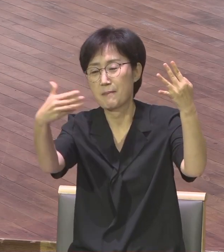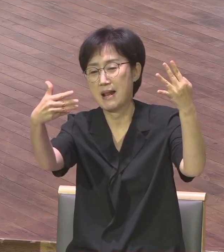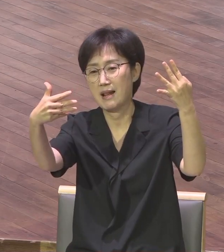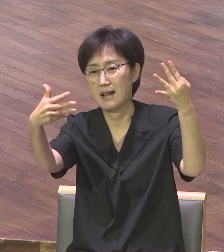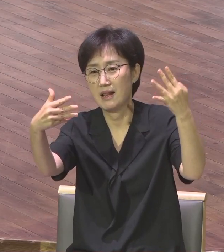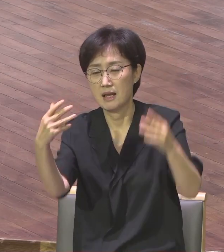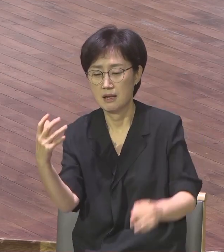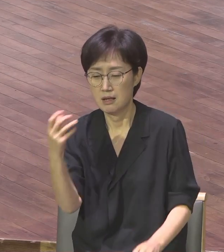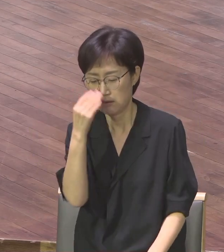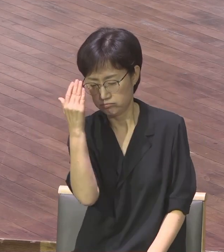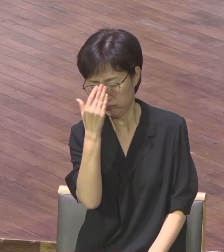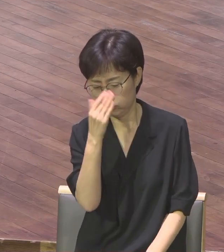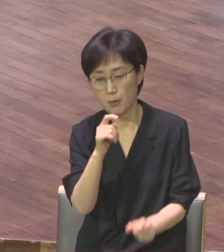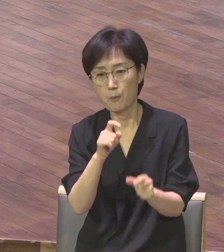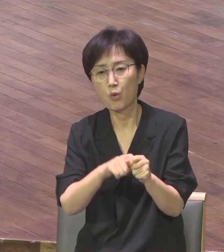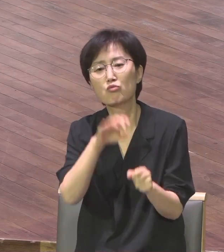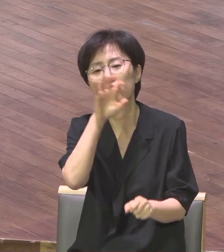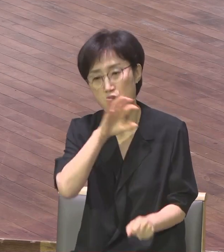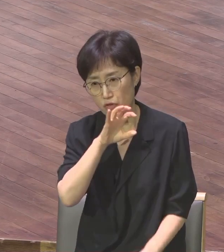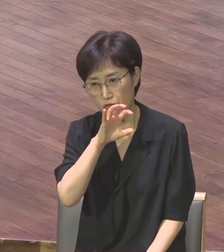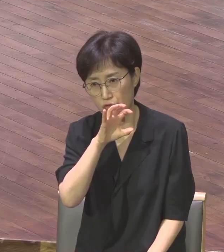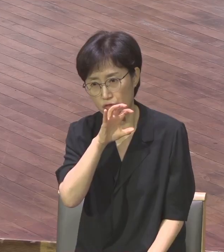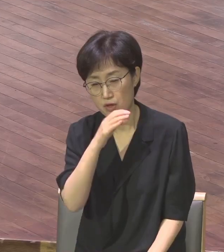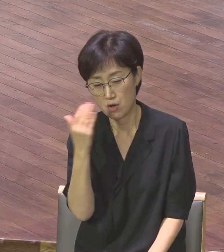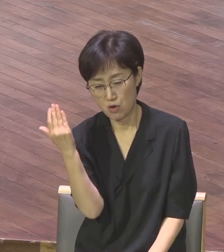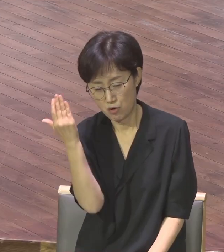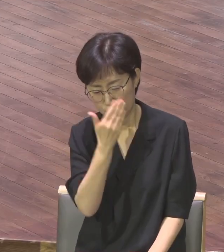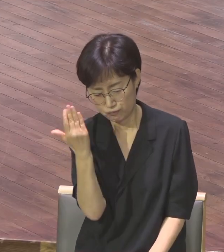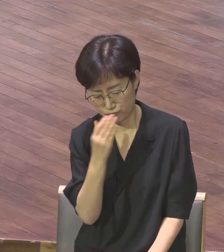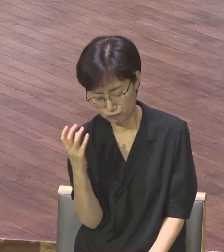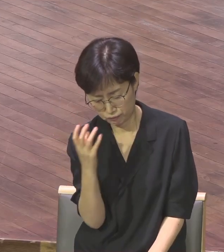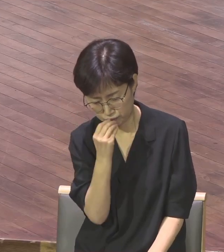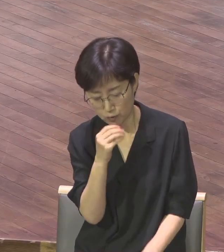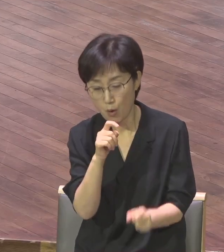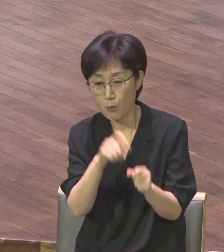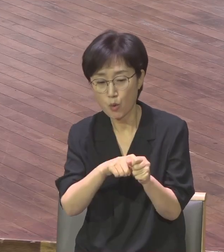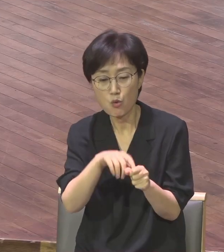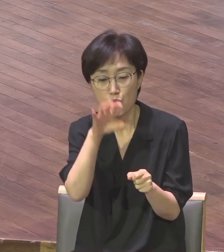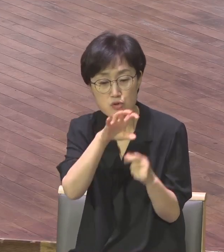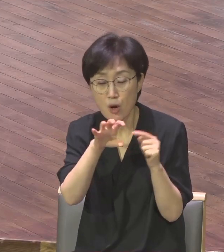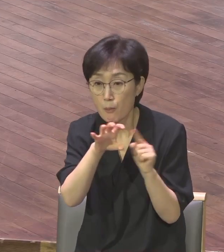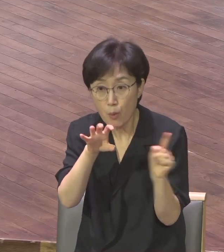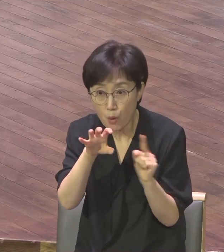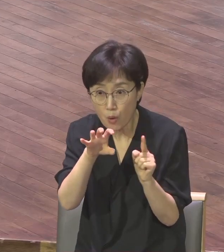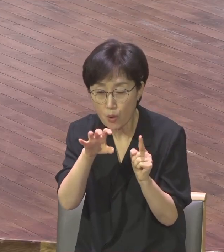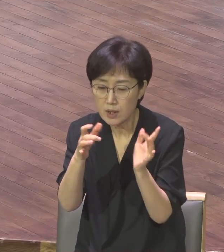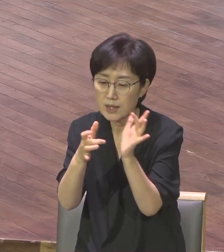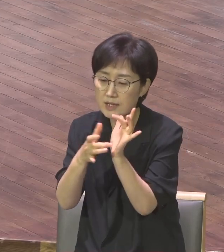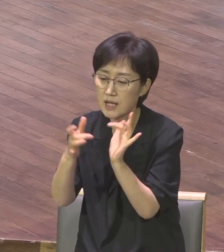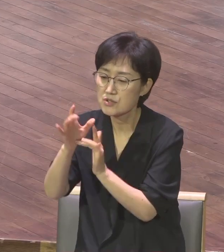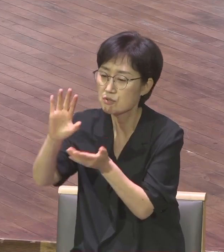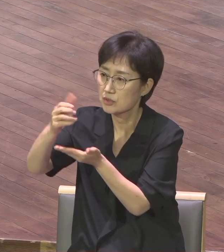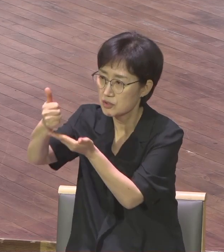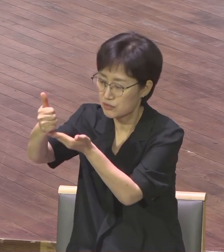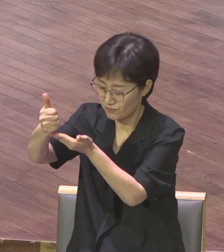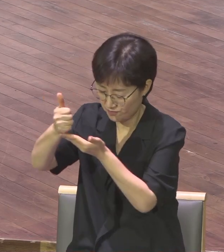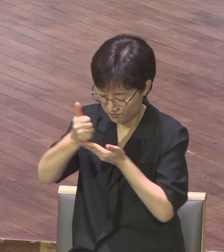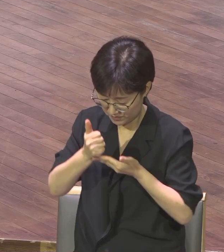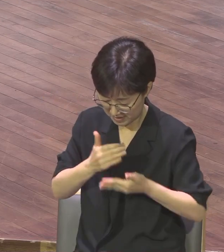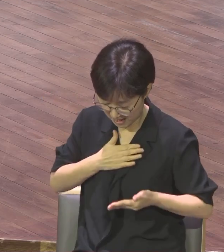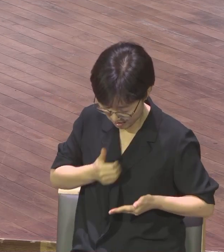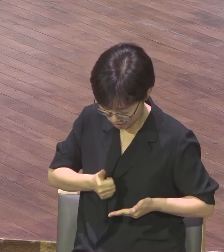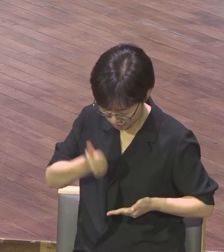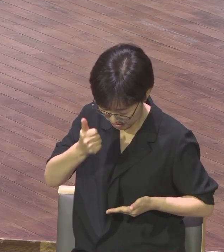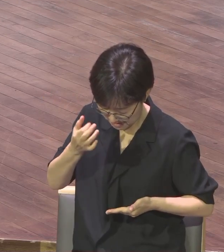이 경건의 훈련은 다른 것이 아니에요. 예수 그리스도가 내 삶의 주인 되는 것을 경건이라